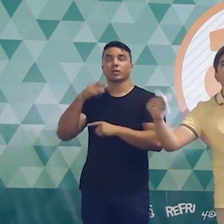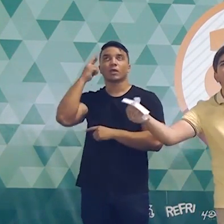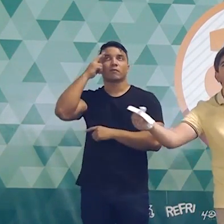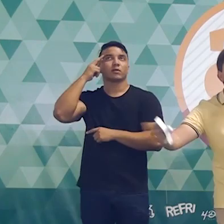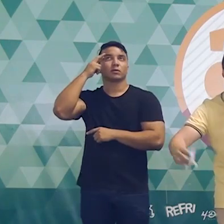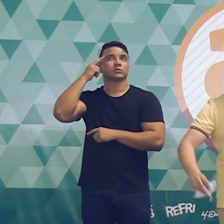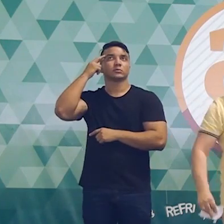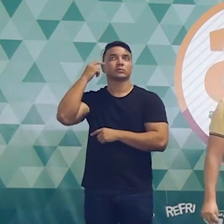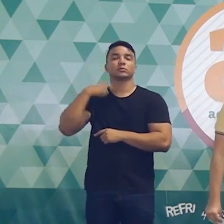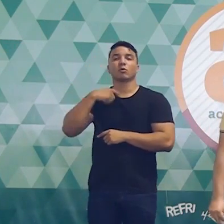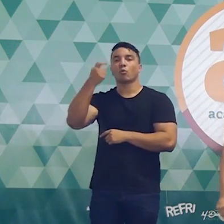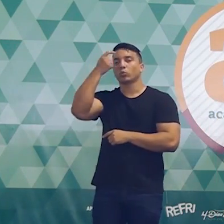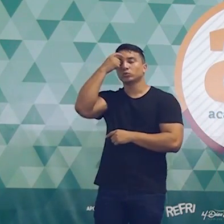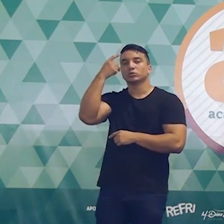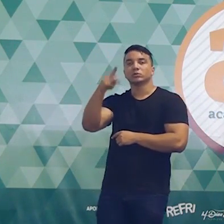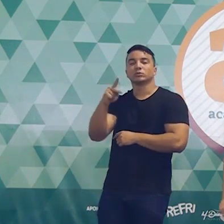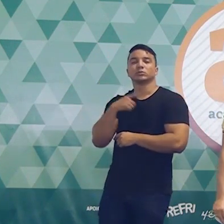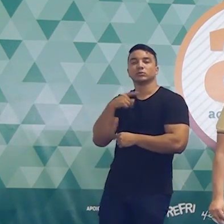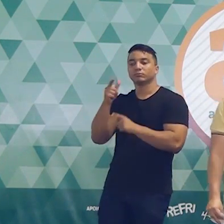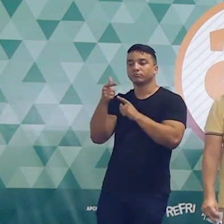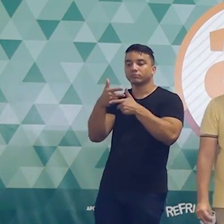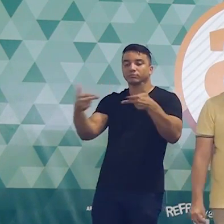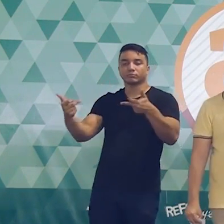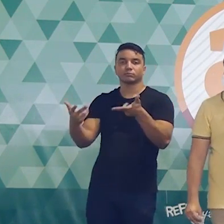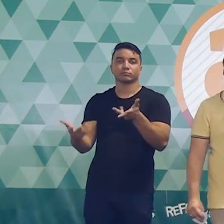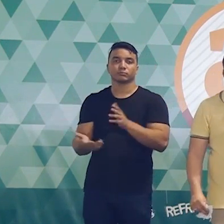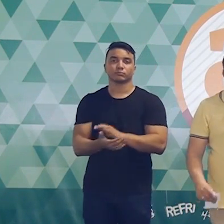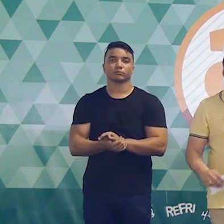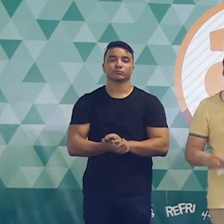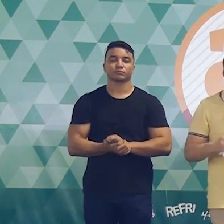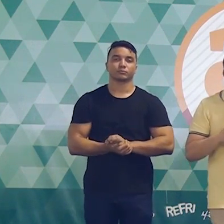a fim de conscientizar alguém sobre algo.